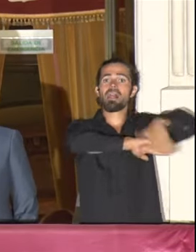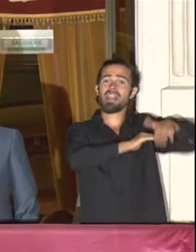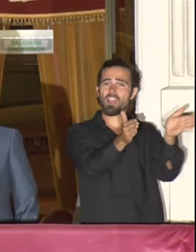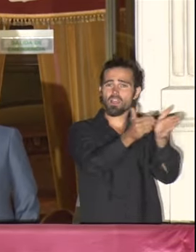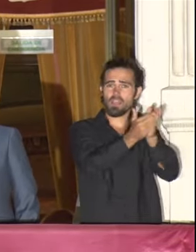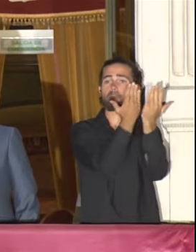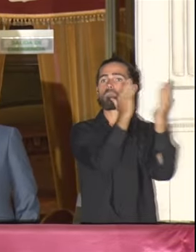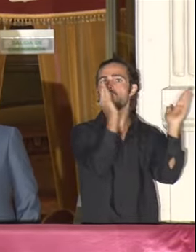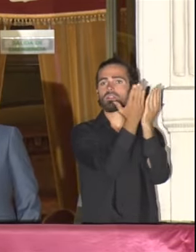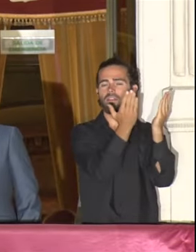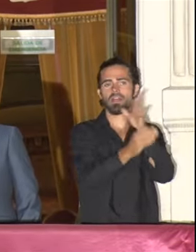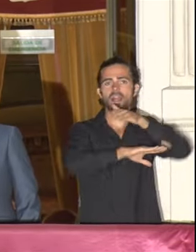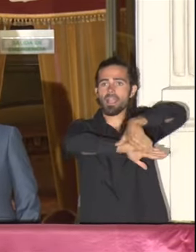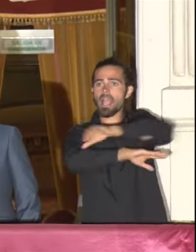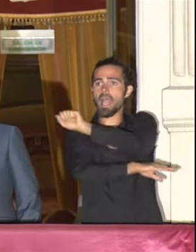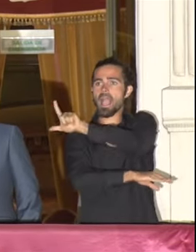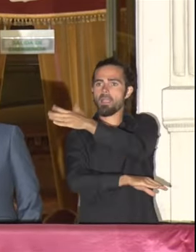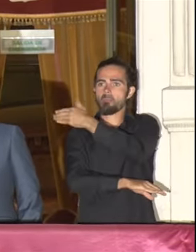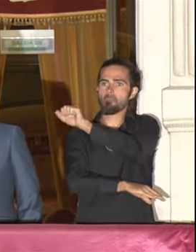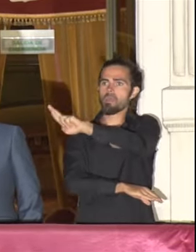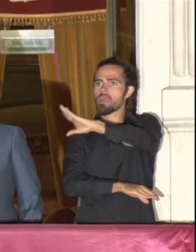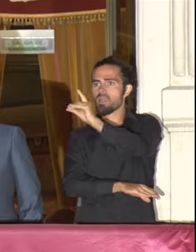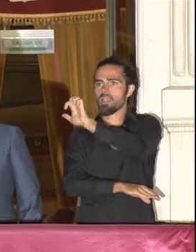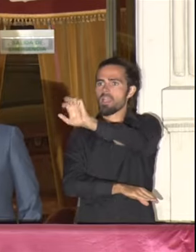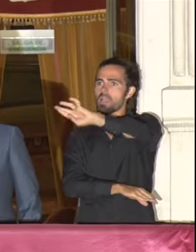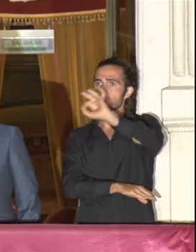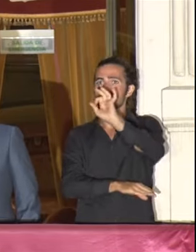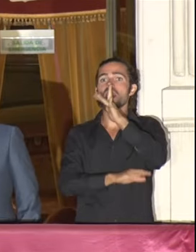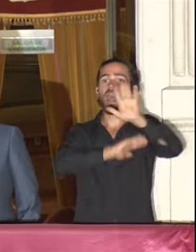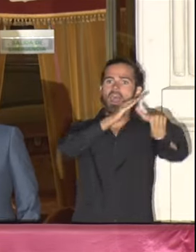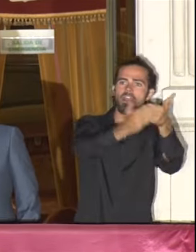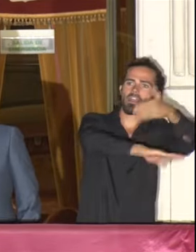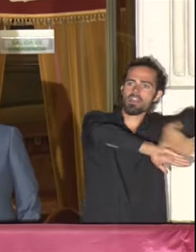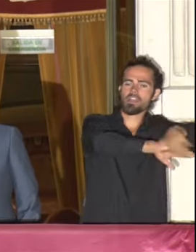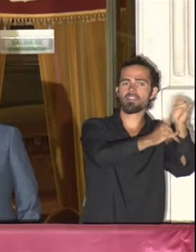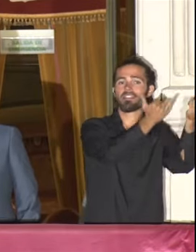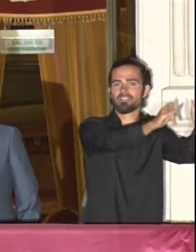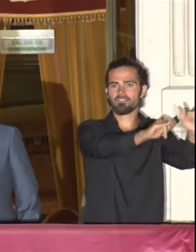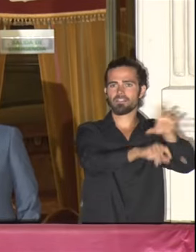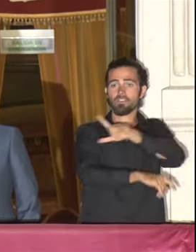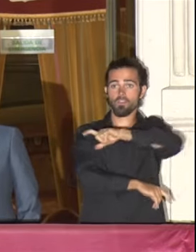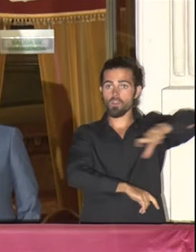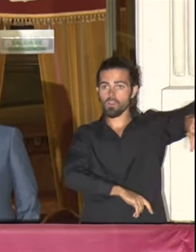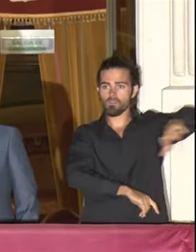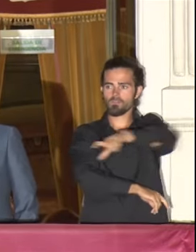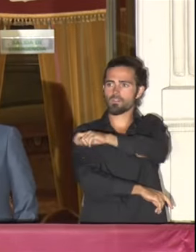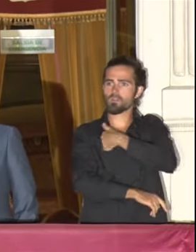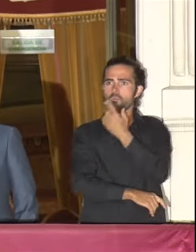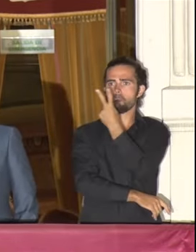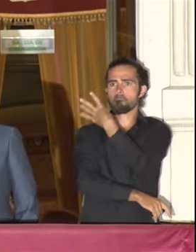de la calle Albarderos a la calle de la Feria. Viví 20 años justo encima de la